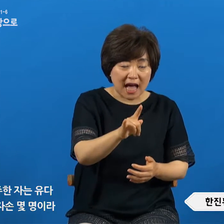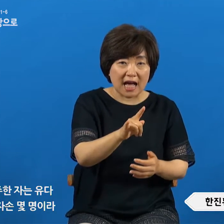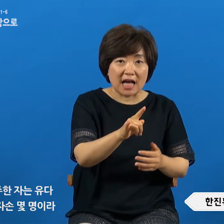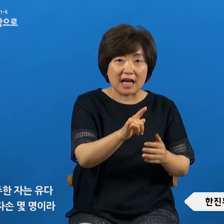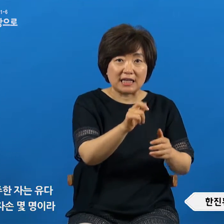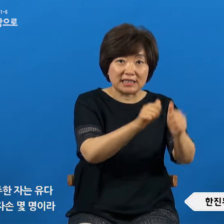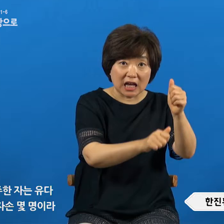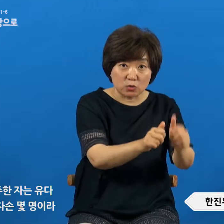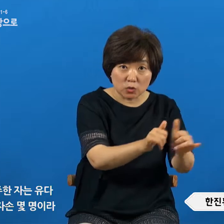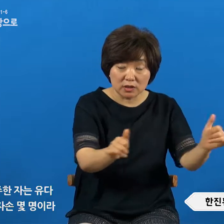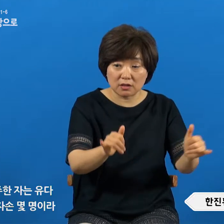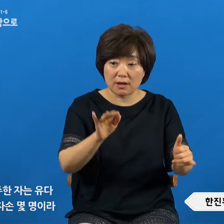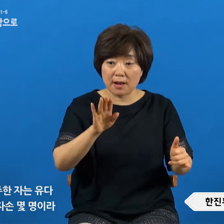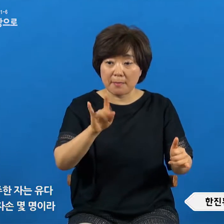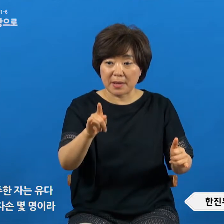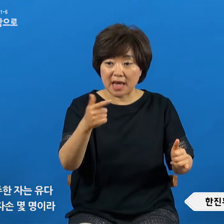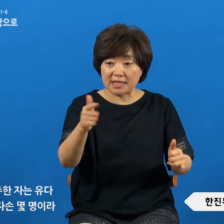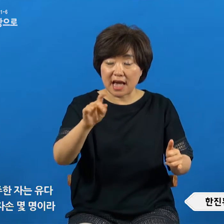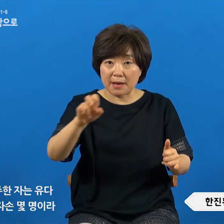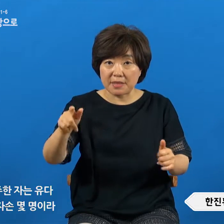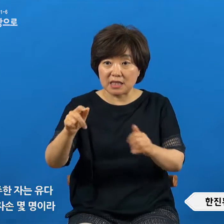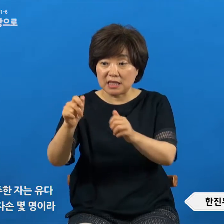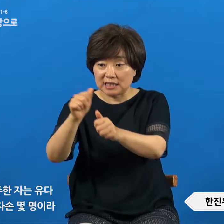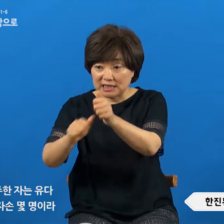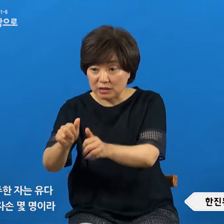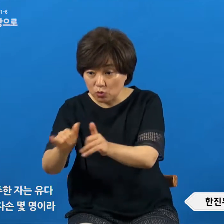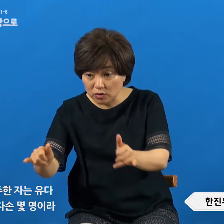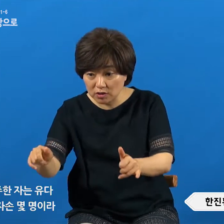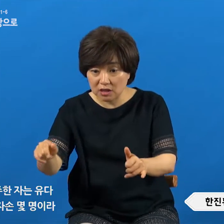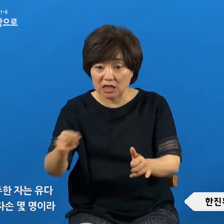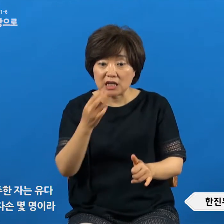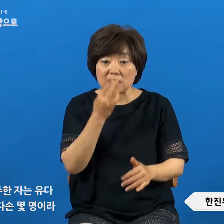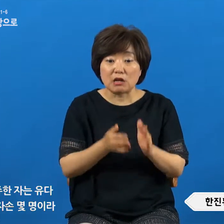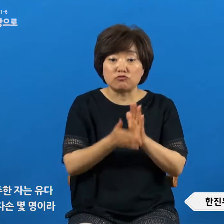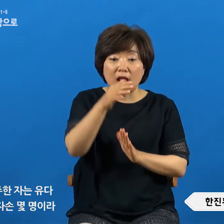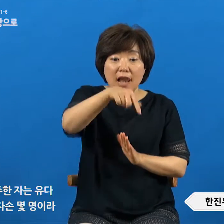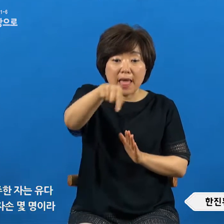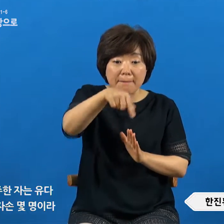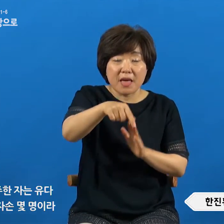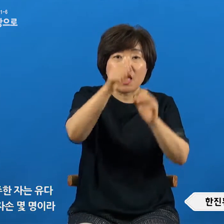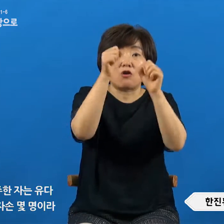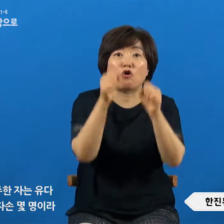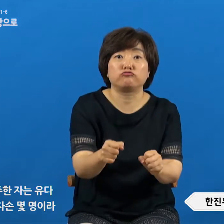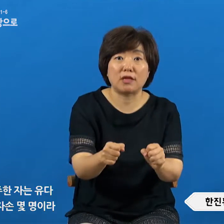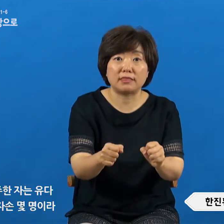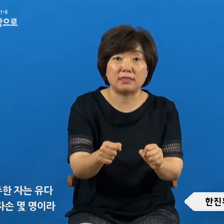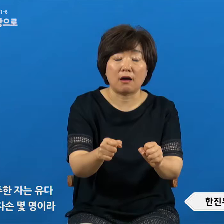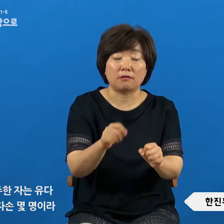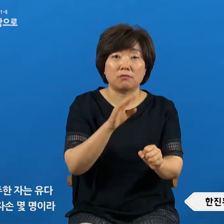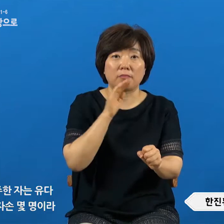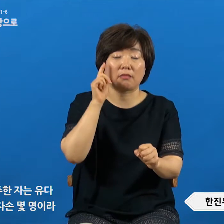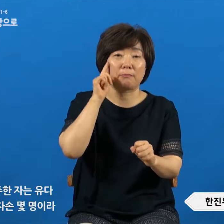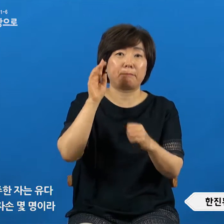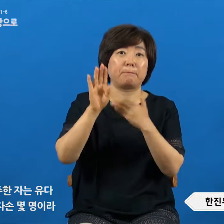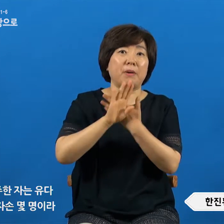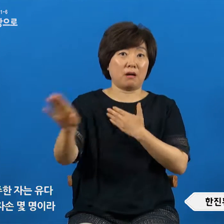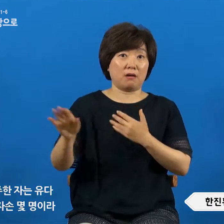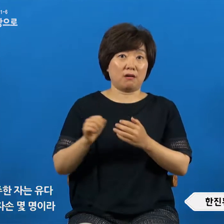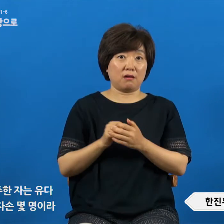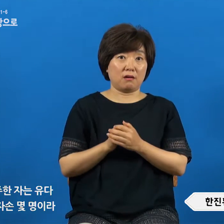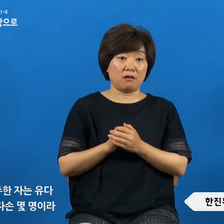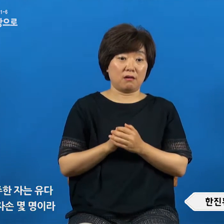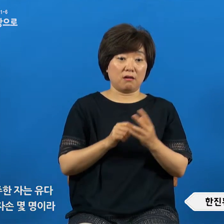자손과 베냐민 자손이 예루살렘에 거주했다 하는 것은 정말 뜻밖의 일입니다.